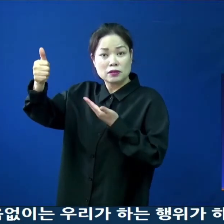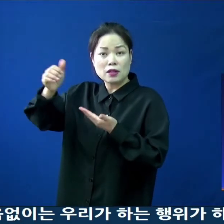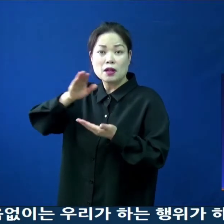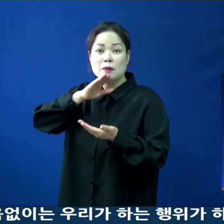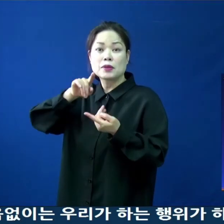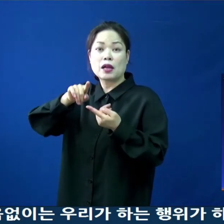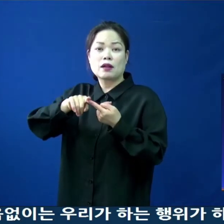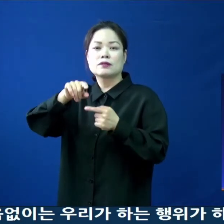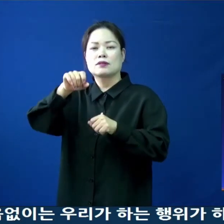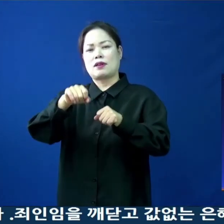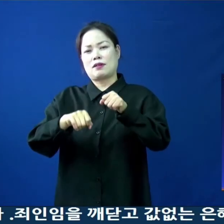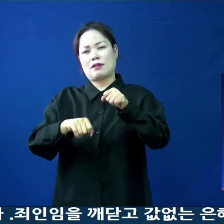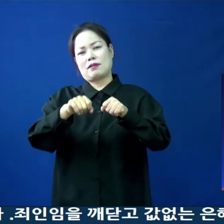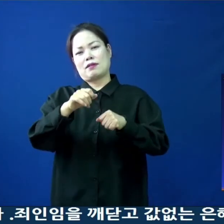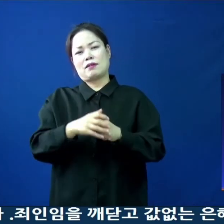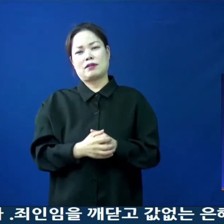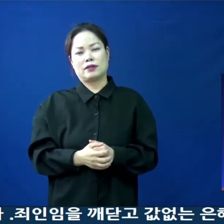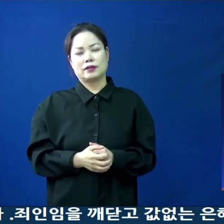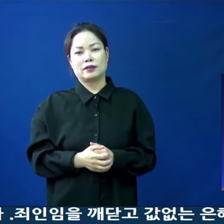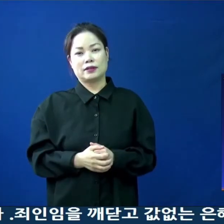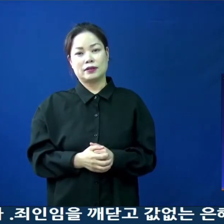합당한 행위도 나온다라는 거예요.